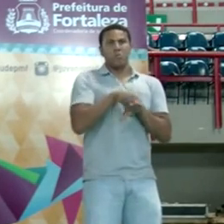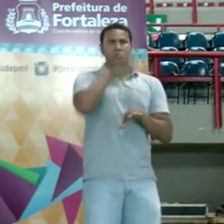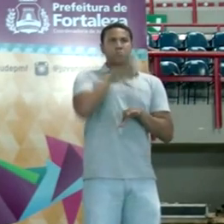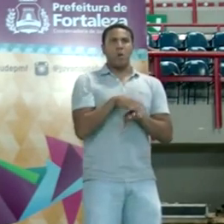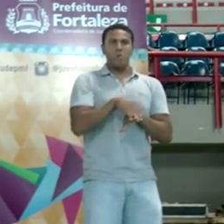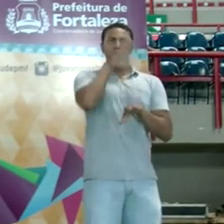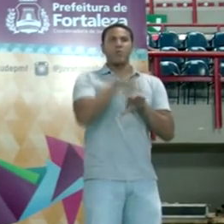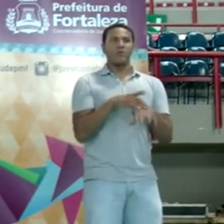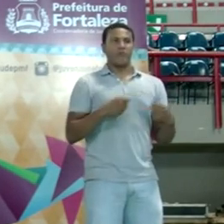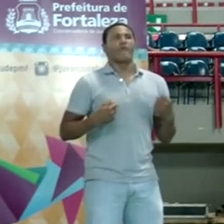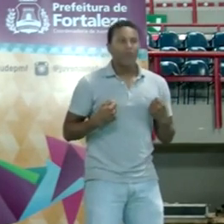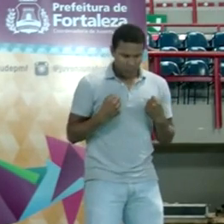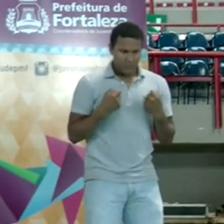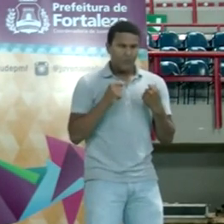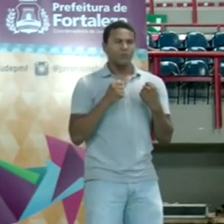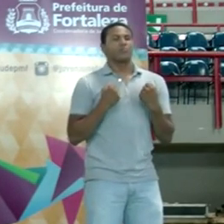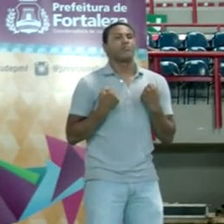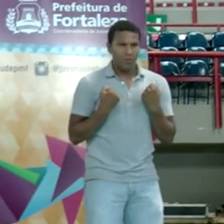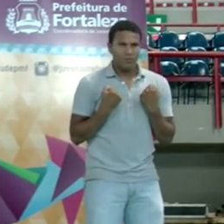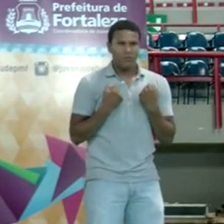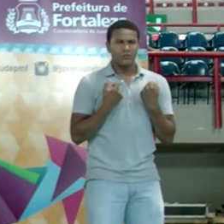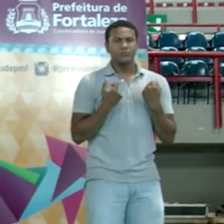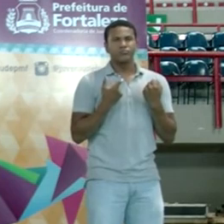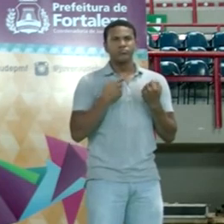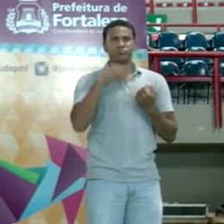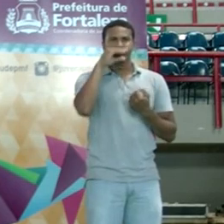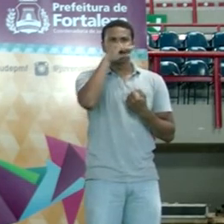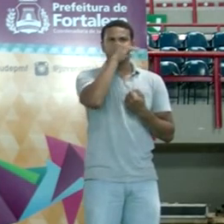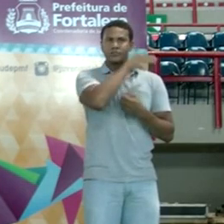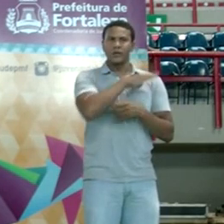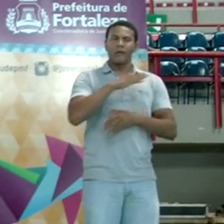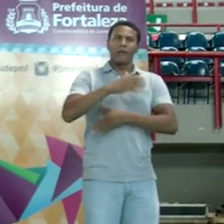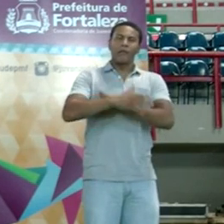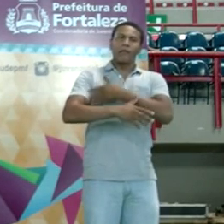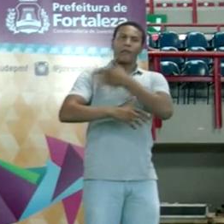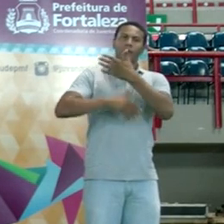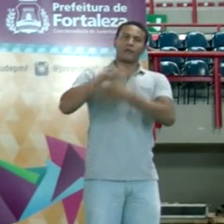engasgando, engasgando, engasgando, até ele esquentar. Ou seja,